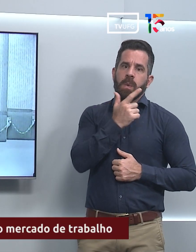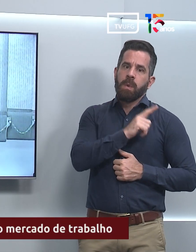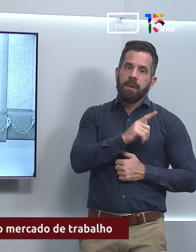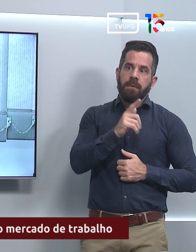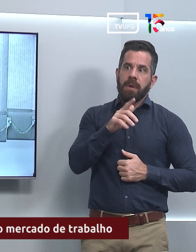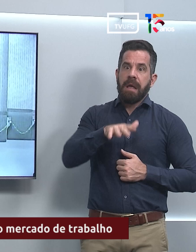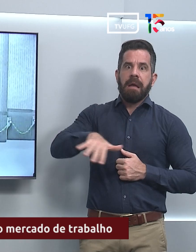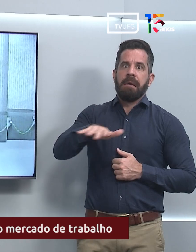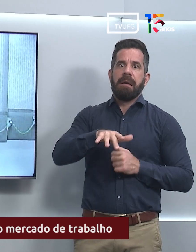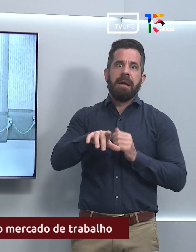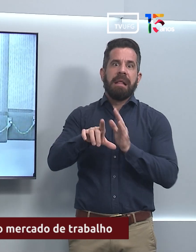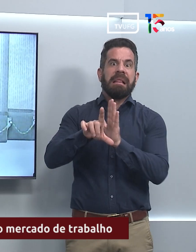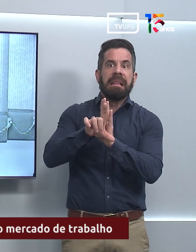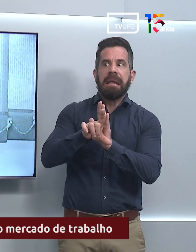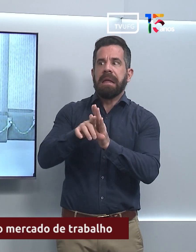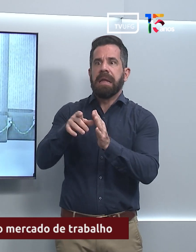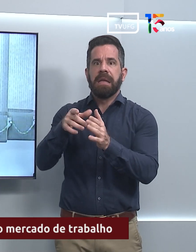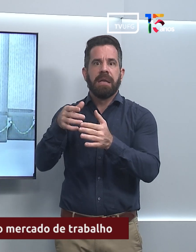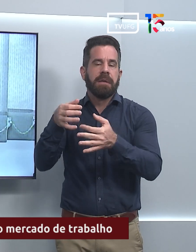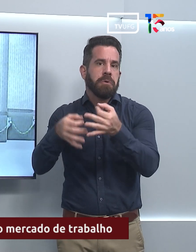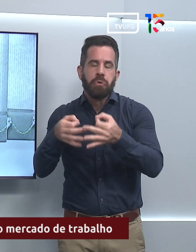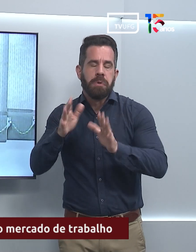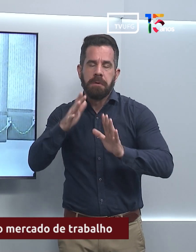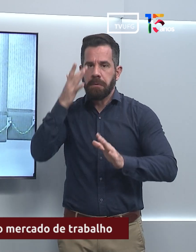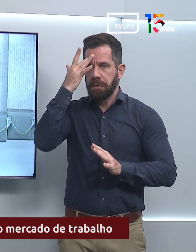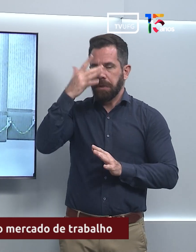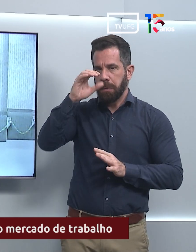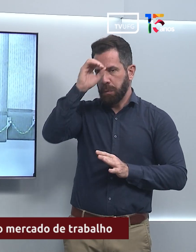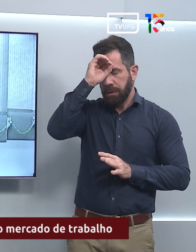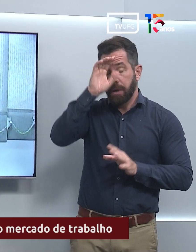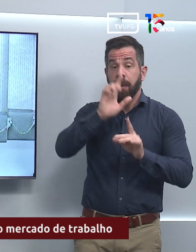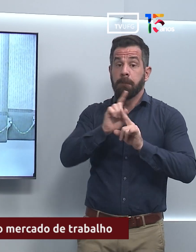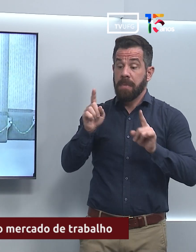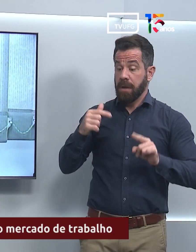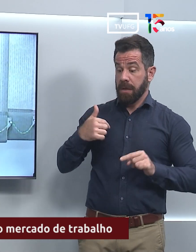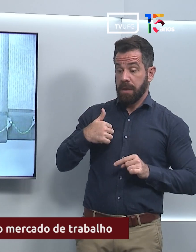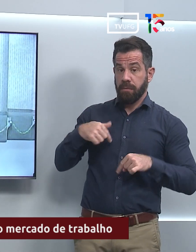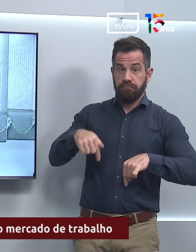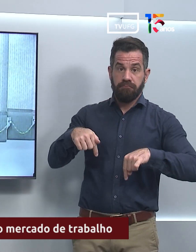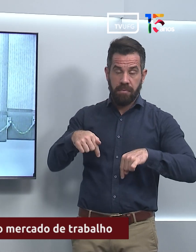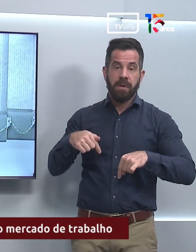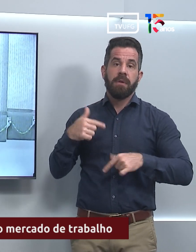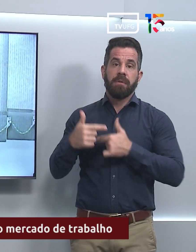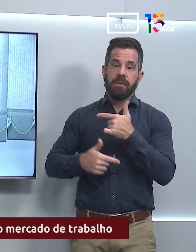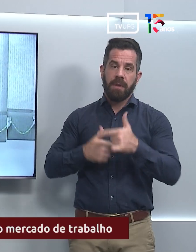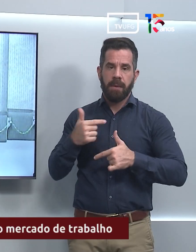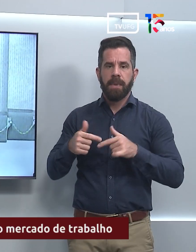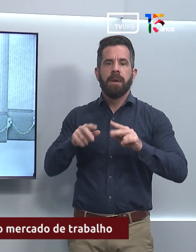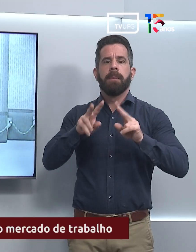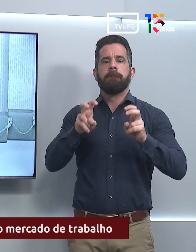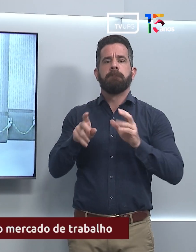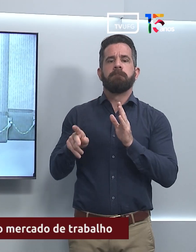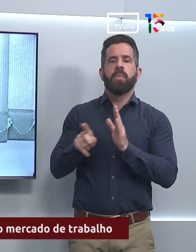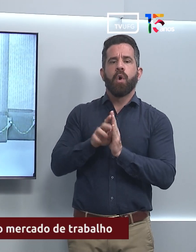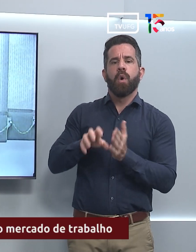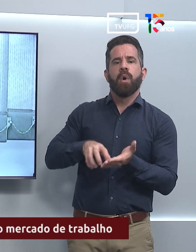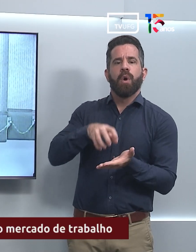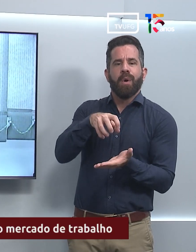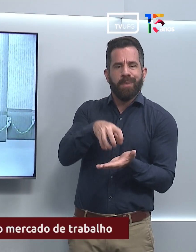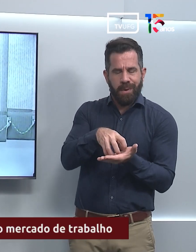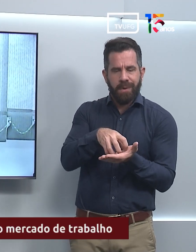nessa área jurídica, né? Eu sei que aqui no órgão que eu trabalho, que é a Agência Goiana de Regulação, nós temos a prática